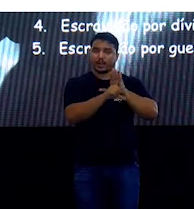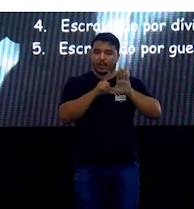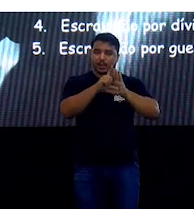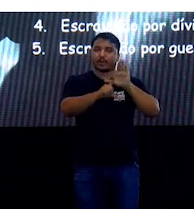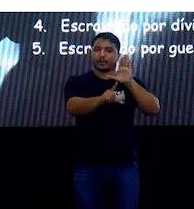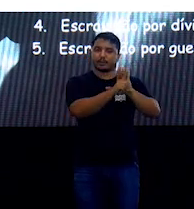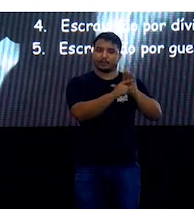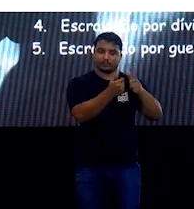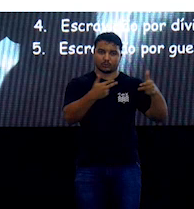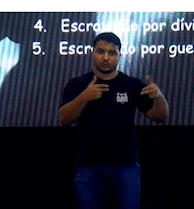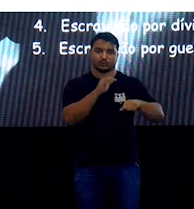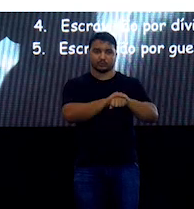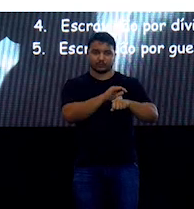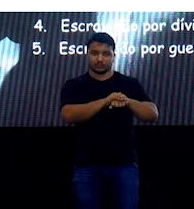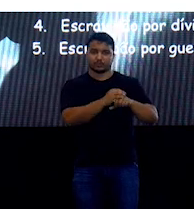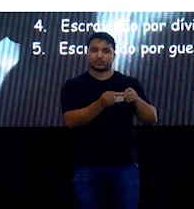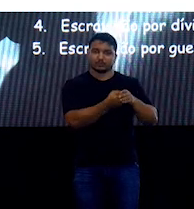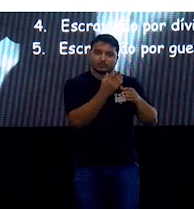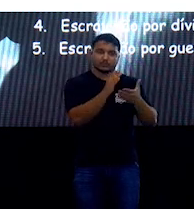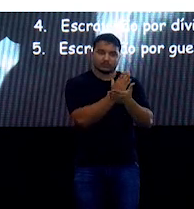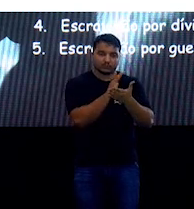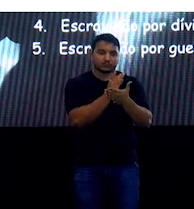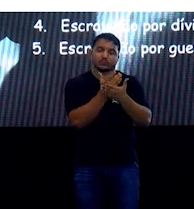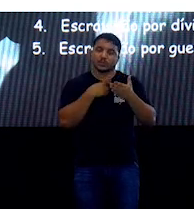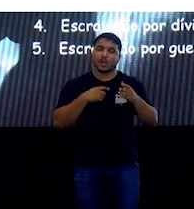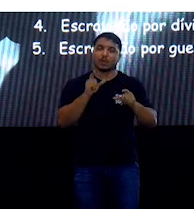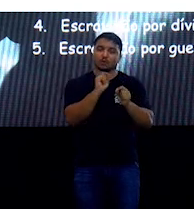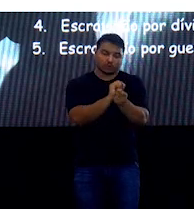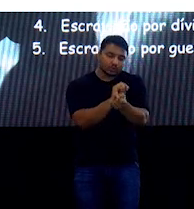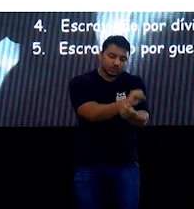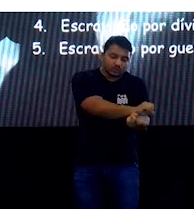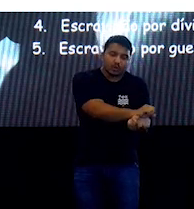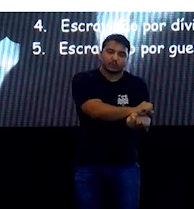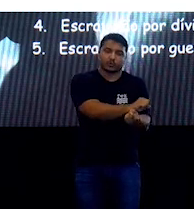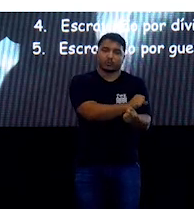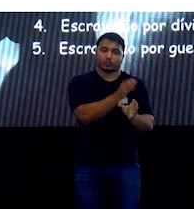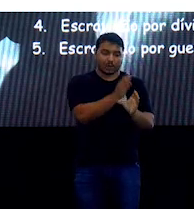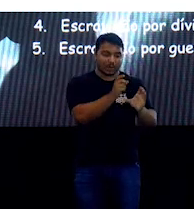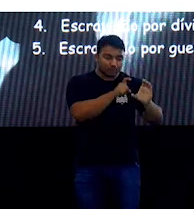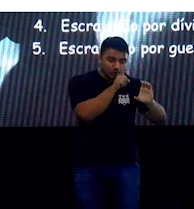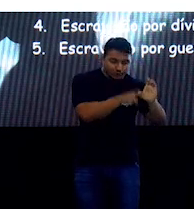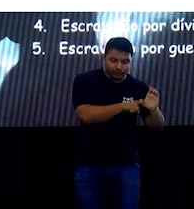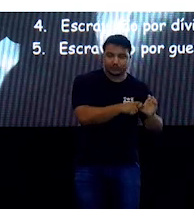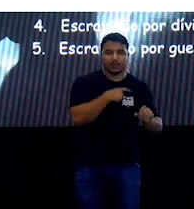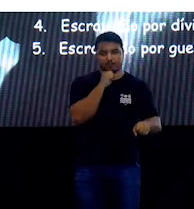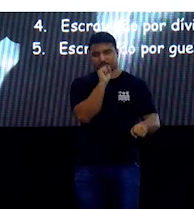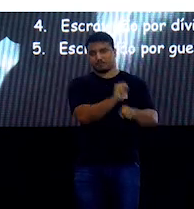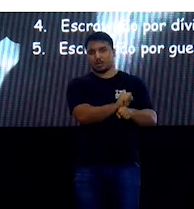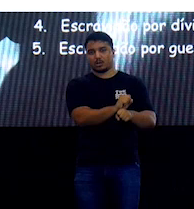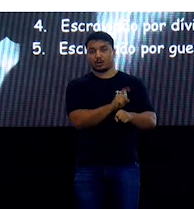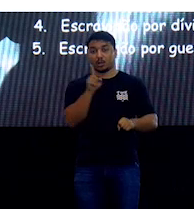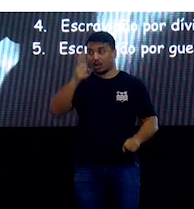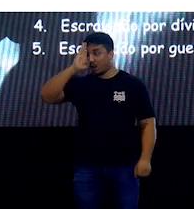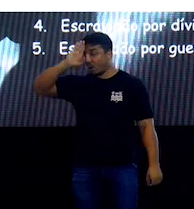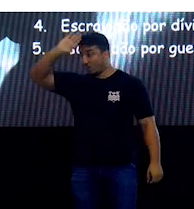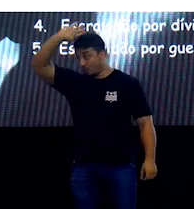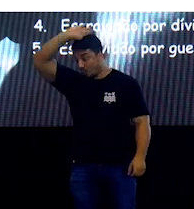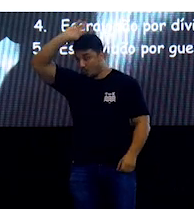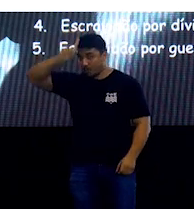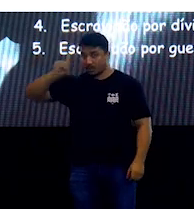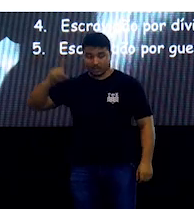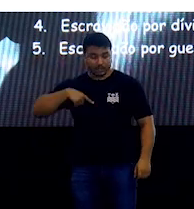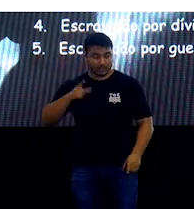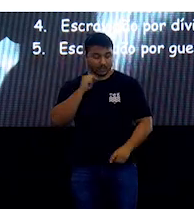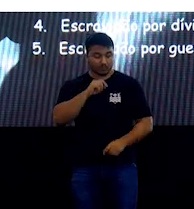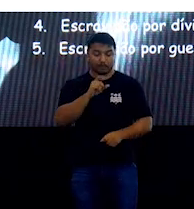Solon vai ser o grego que vai acabar com a escravidão por dívida. E em Roma, quem vai fazer o fim